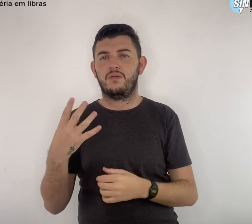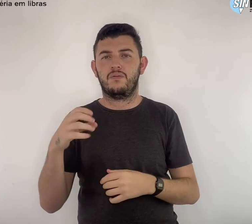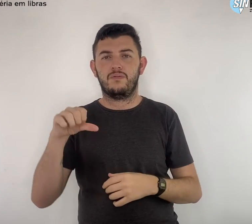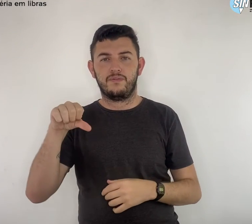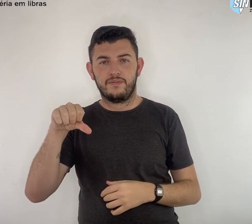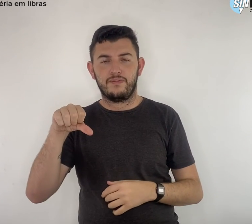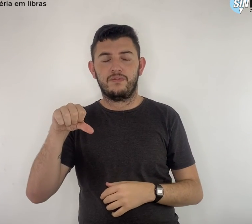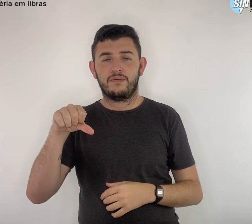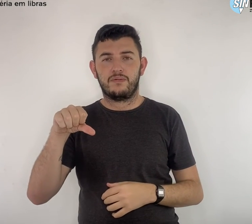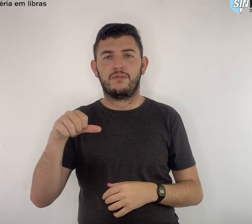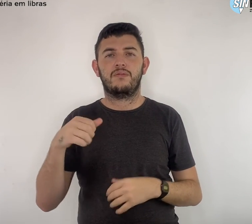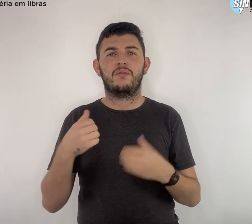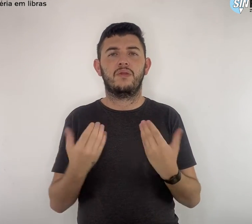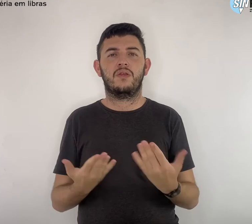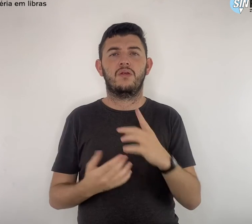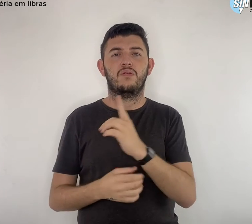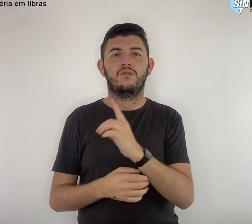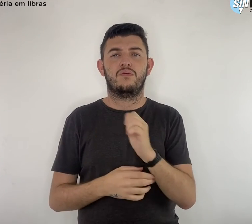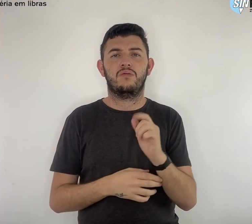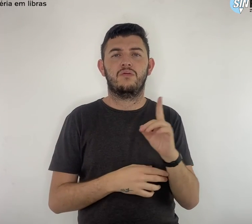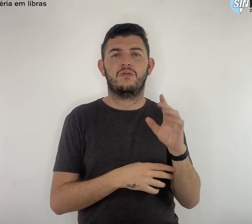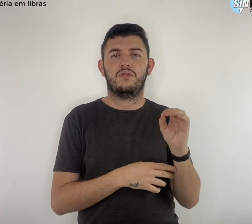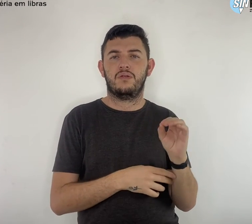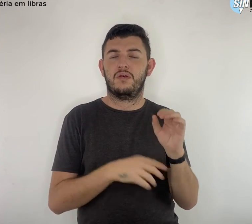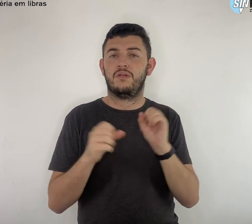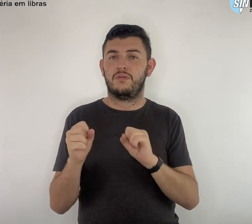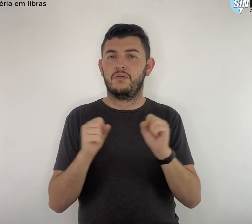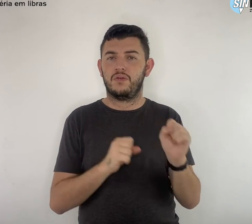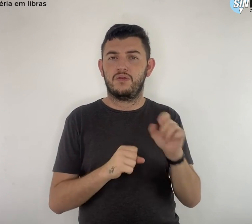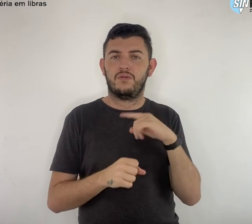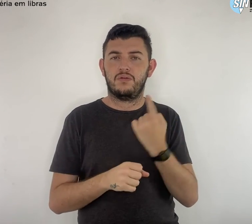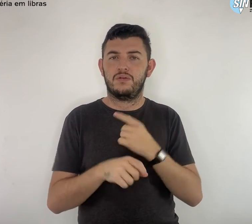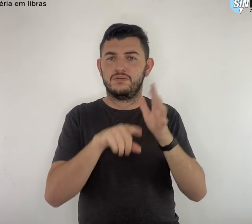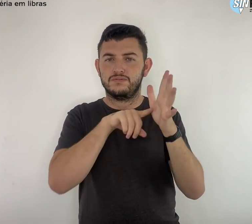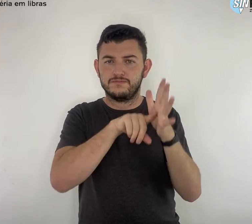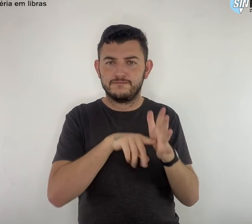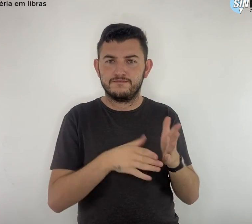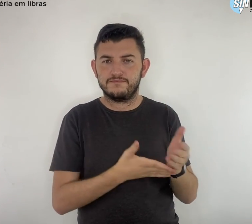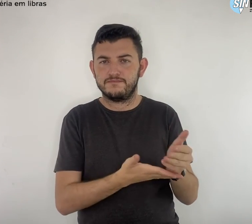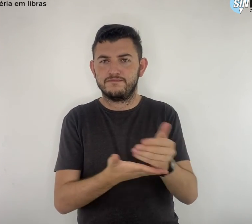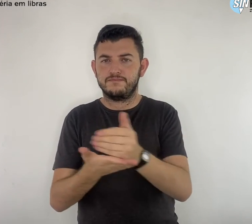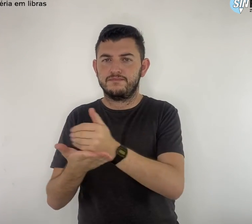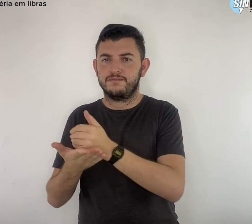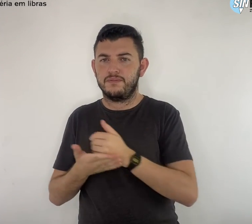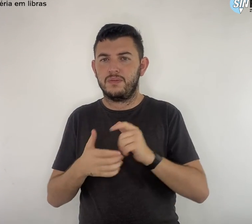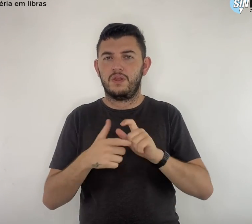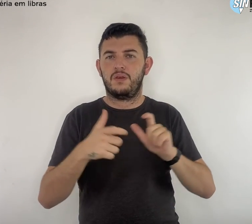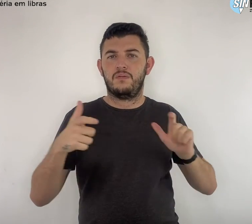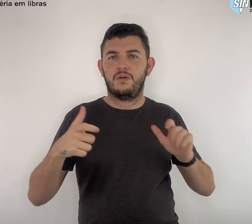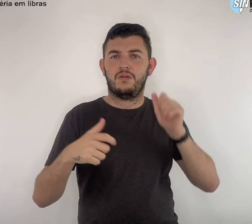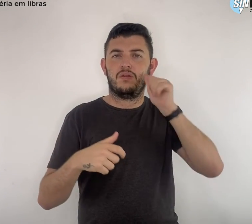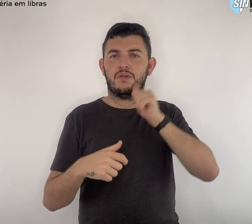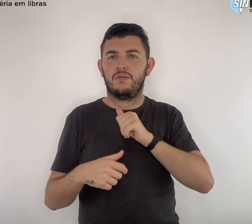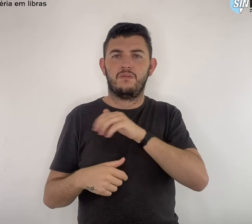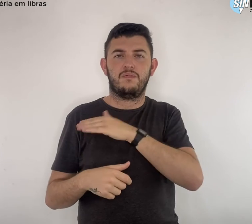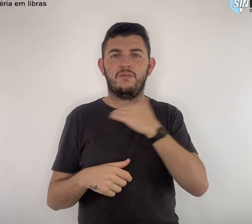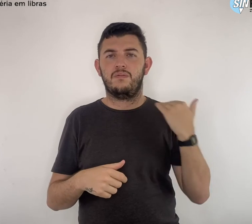e 49 anos. Dentro dos dados que foram possíveis coletar, a maioria